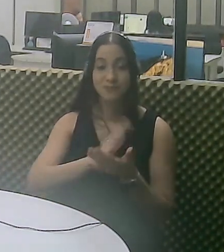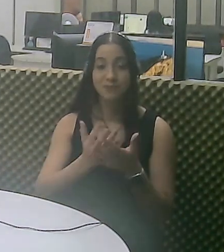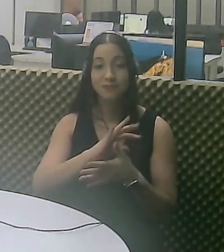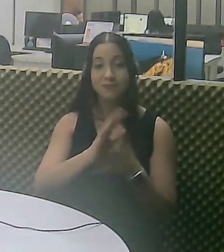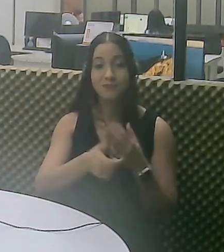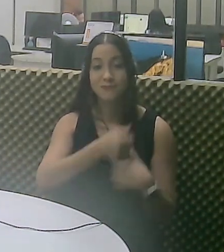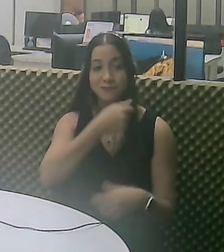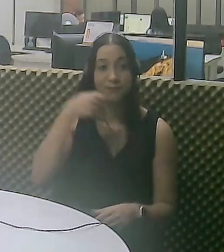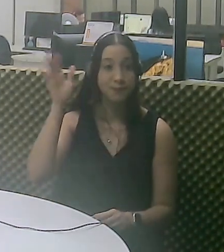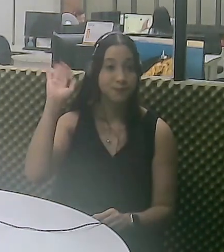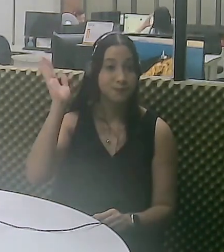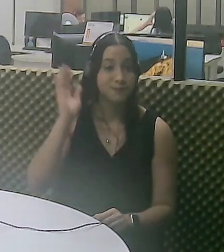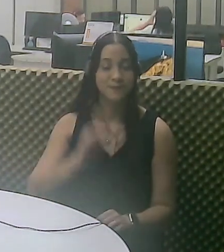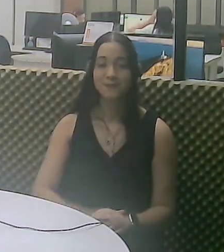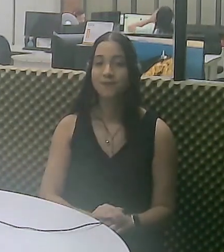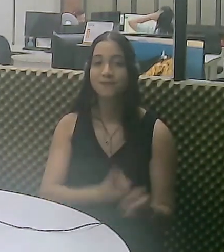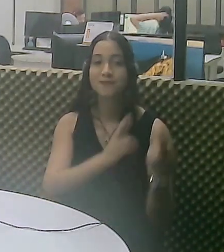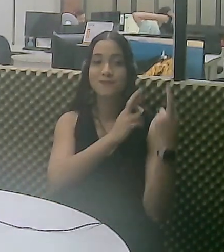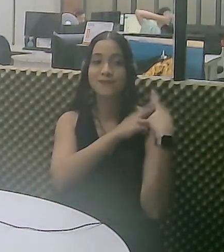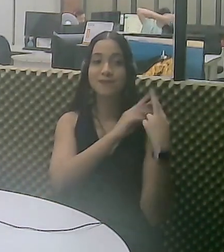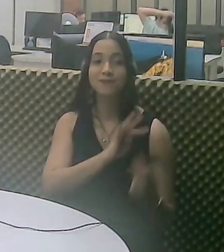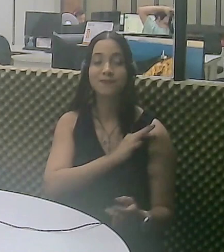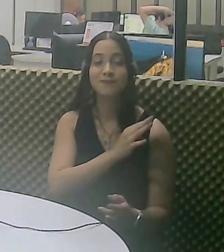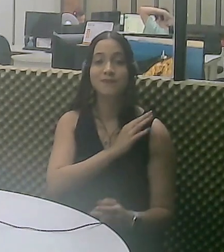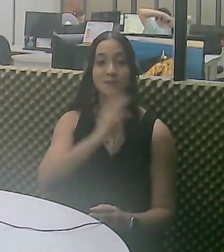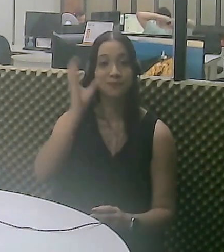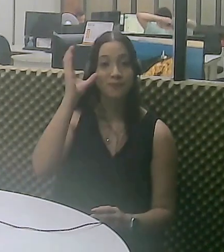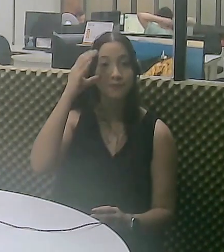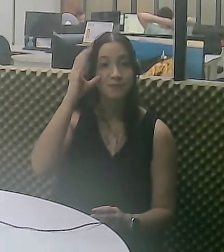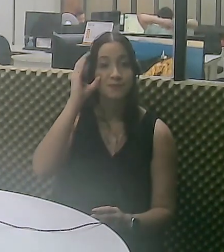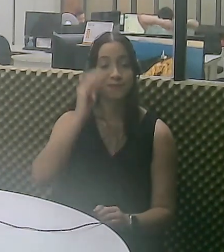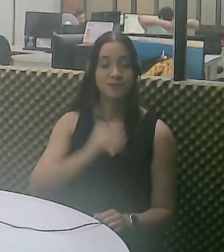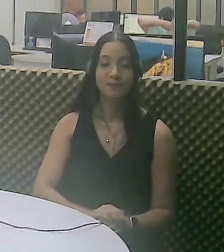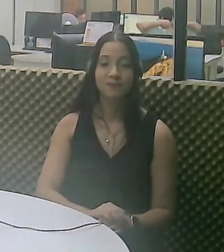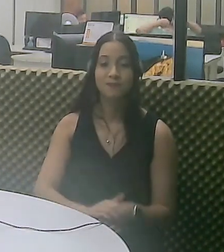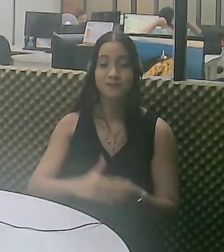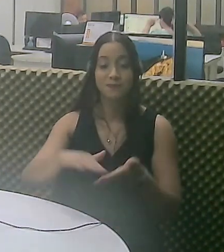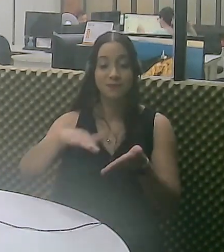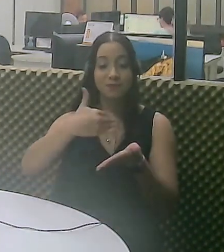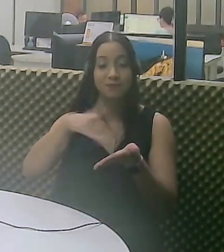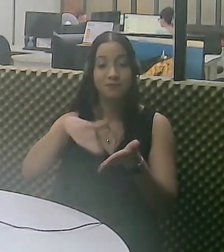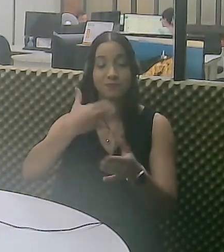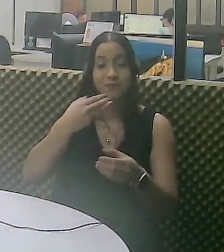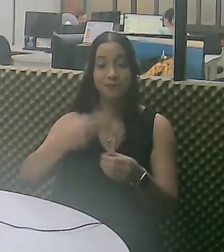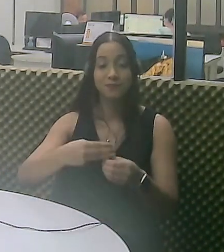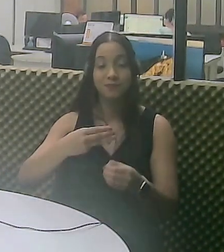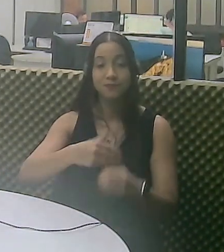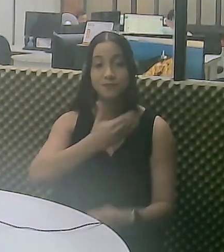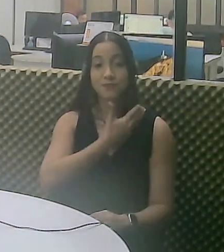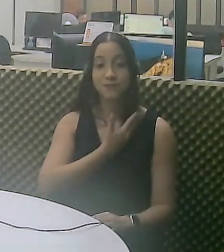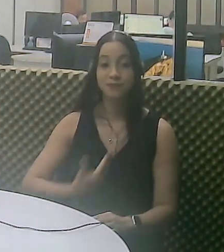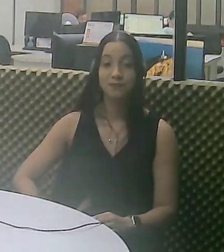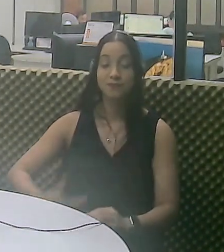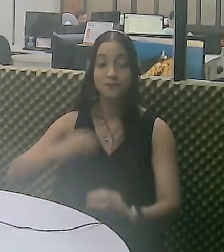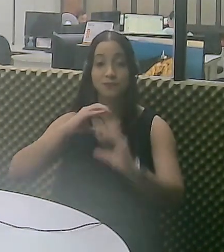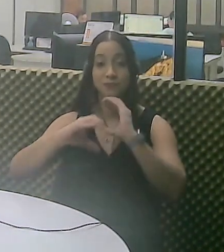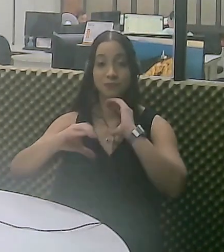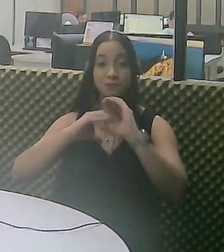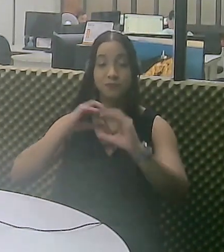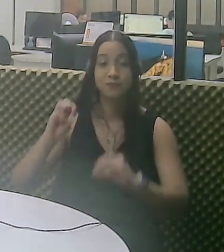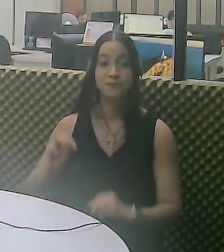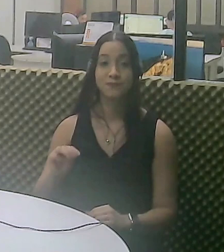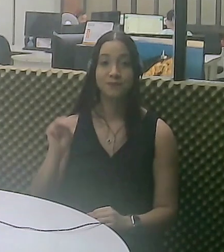Gianotti. Tradução em Libras, Amanda Valentim. Responsável técnico, Cristiano Silva. Secretário Municipal de